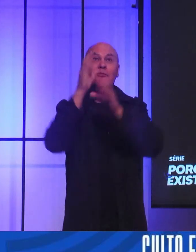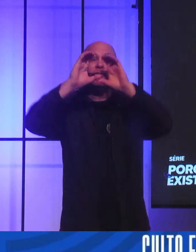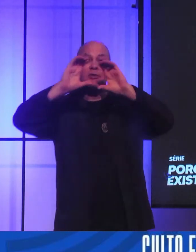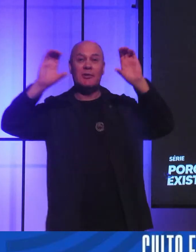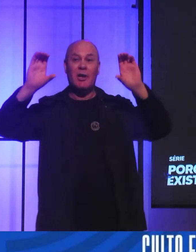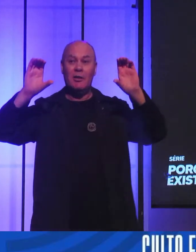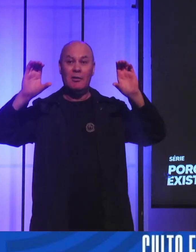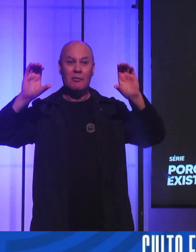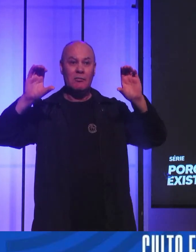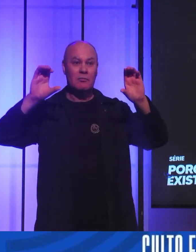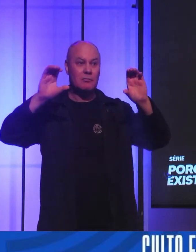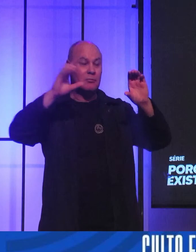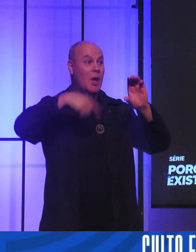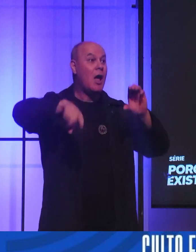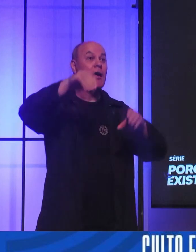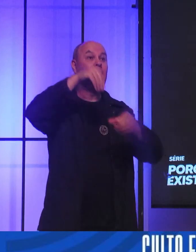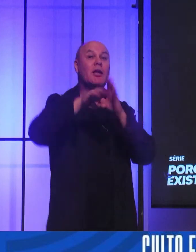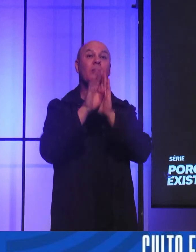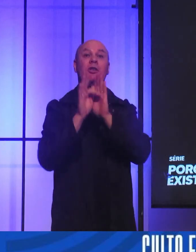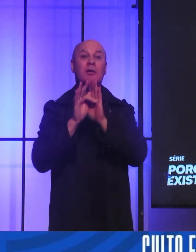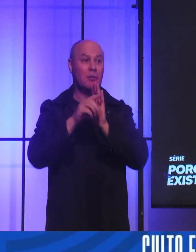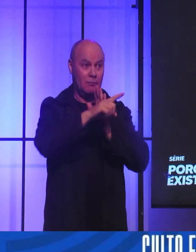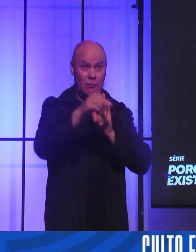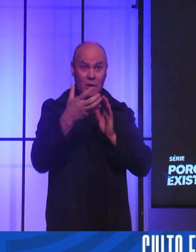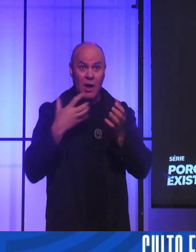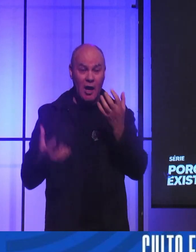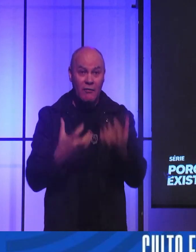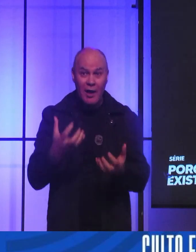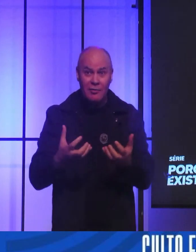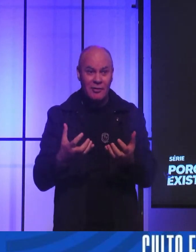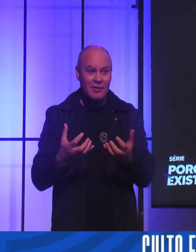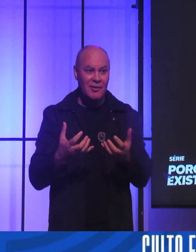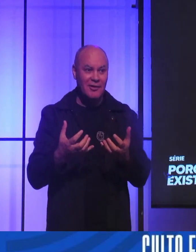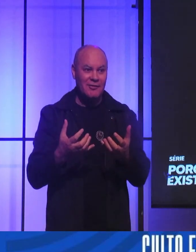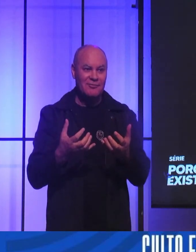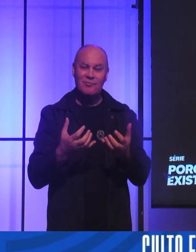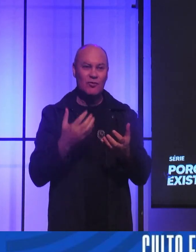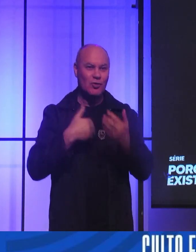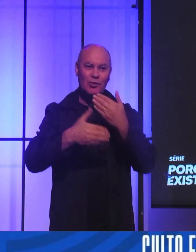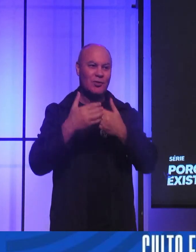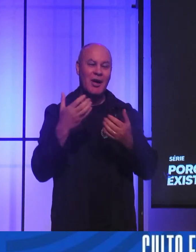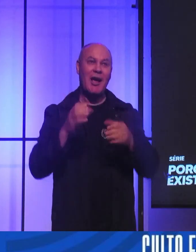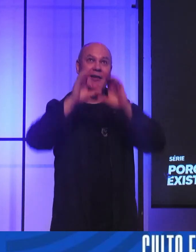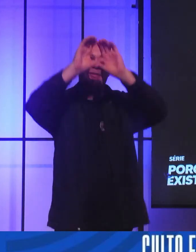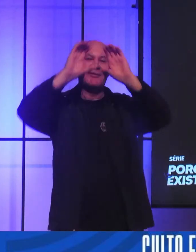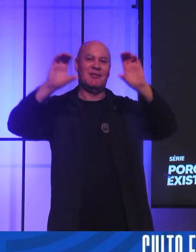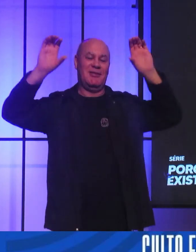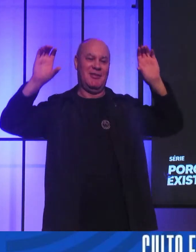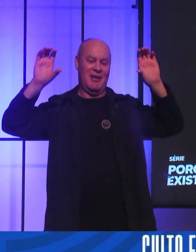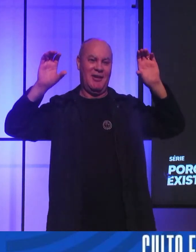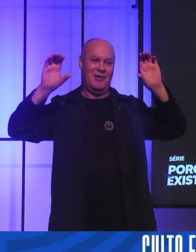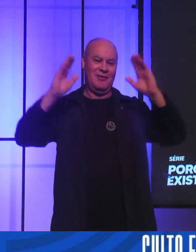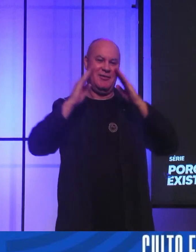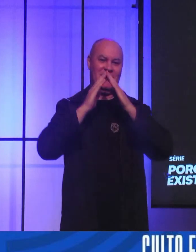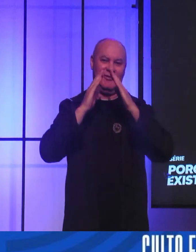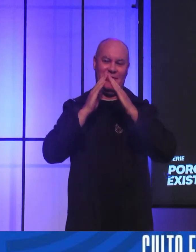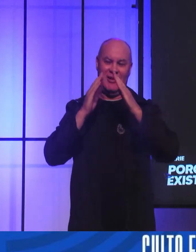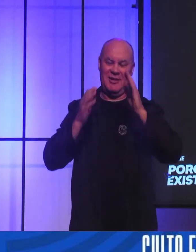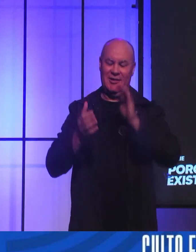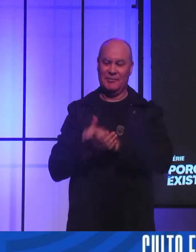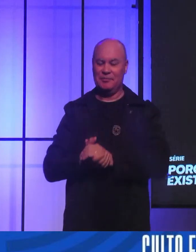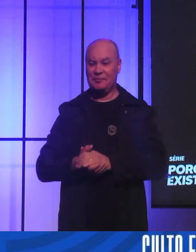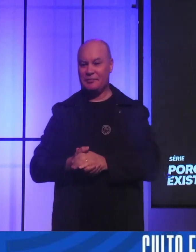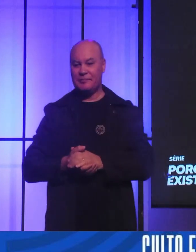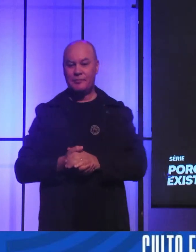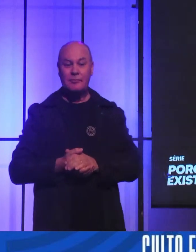querer ir para o céu. Quem quer ir para o céu hoje? Daqui a meia hora. Né? Na verdade, a gente até quer ir